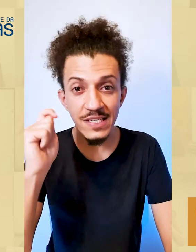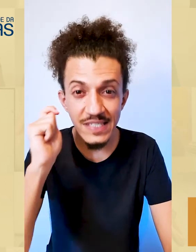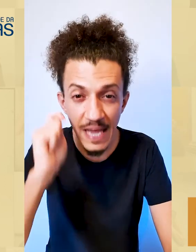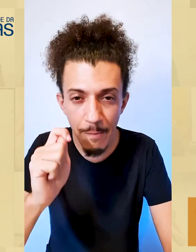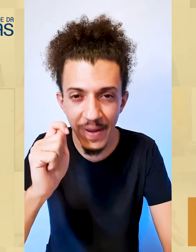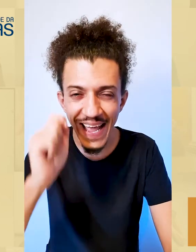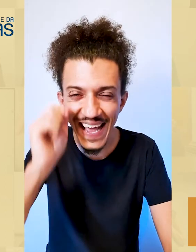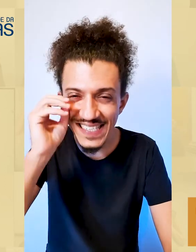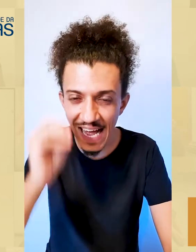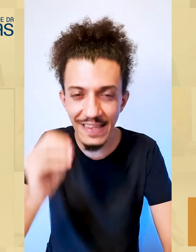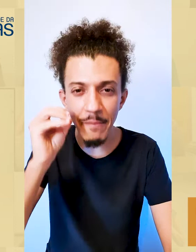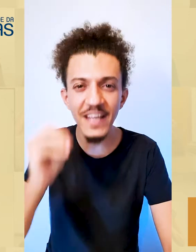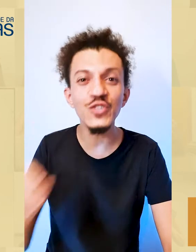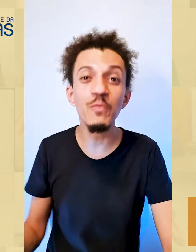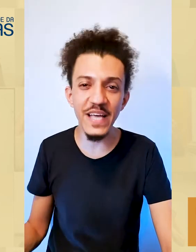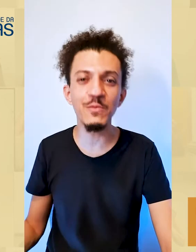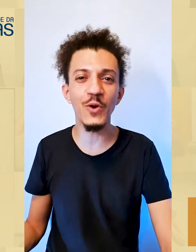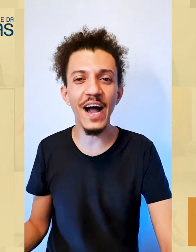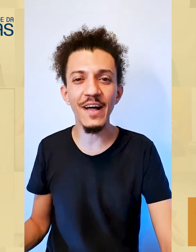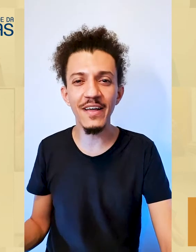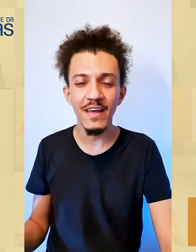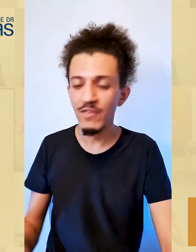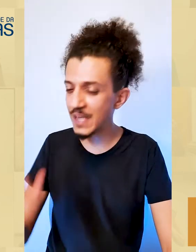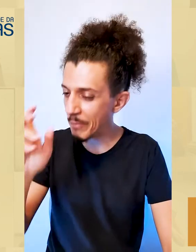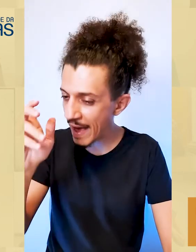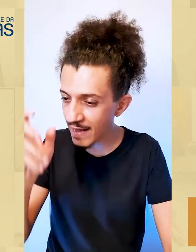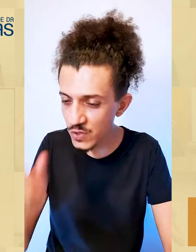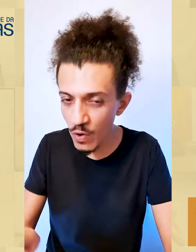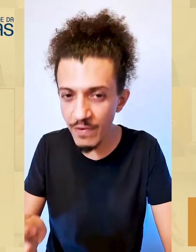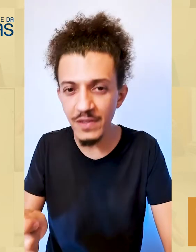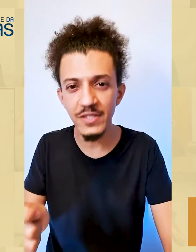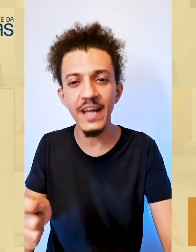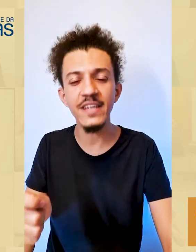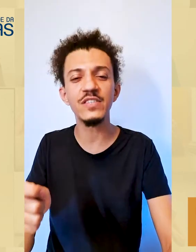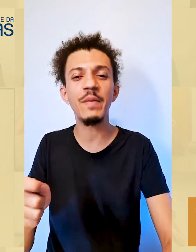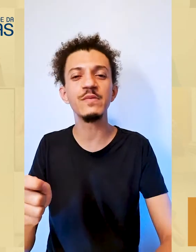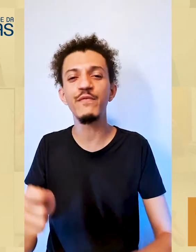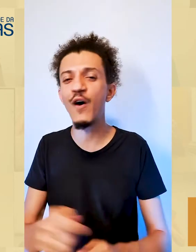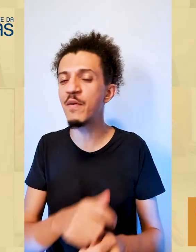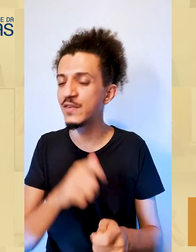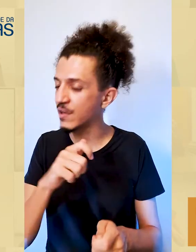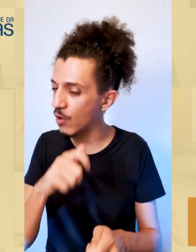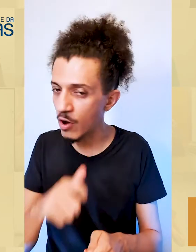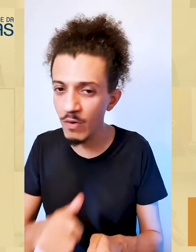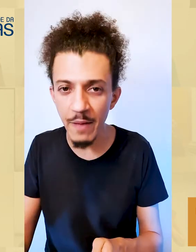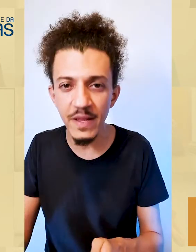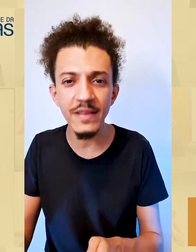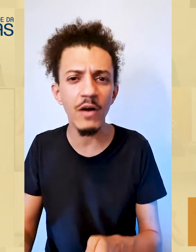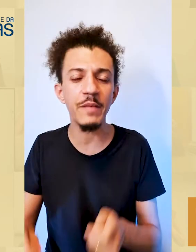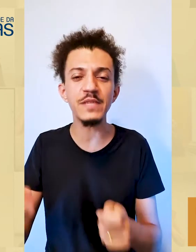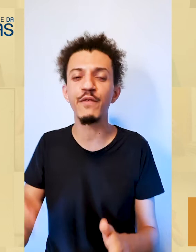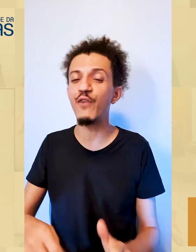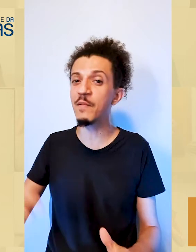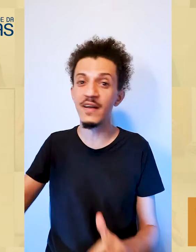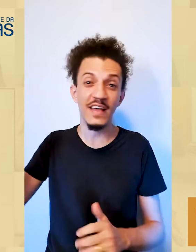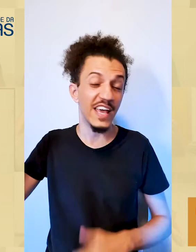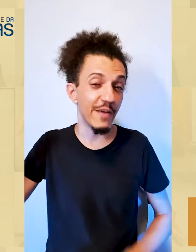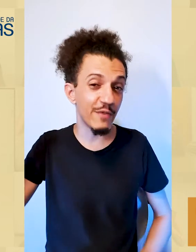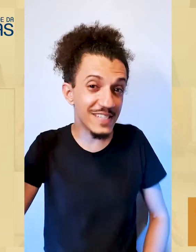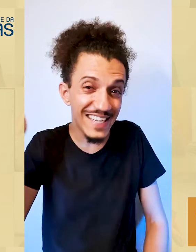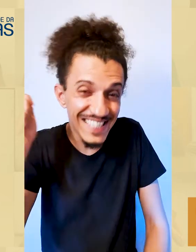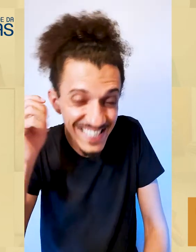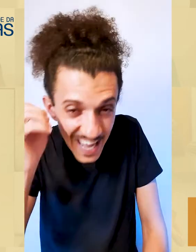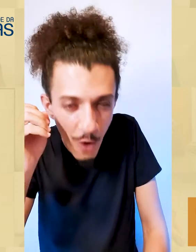dentes, sempre exatamente no mesmo lugar. Você pega a escova de dentes da mesma forma, você coloca o creme dental da mesma forma